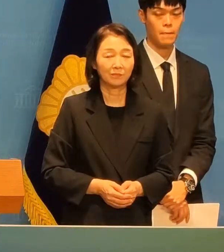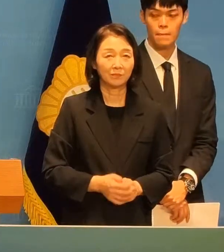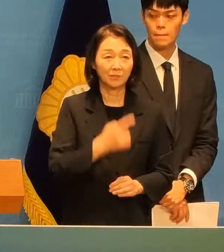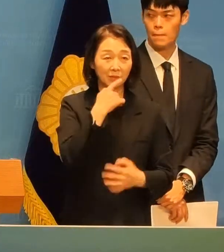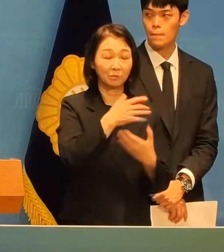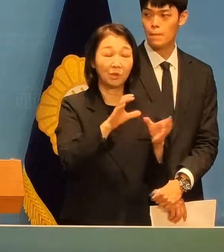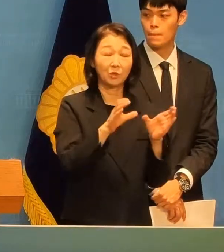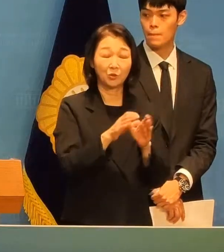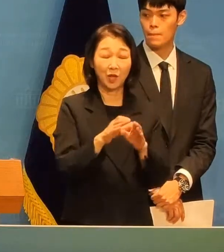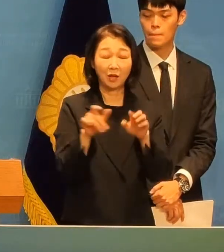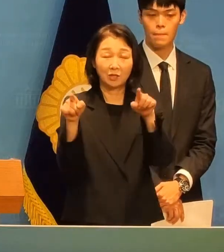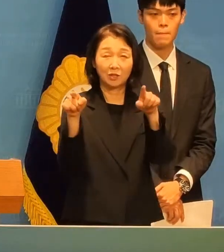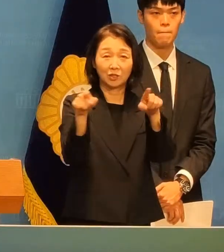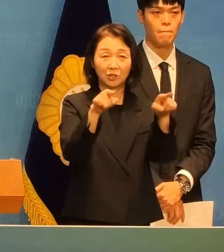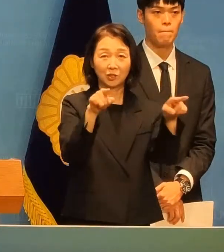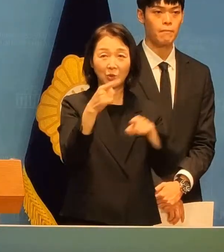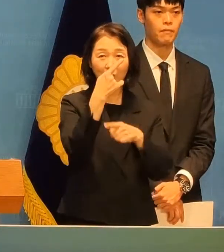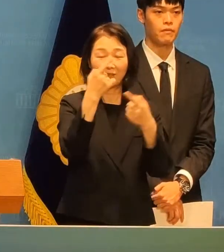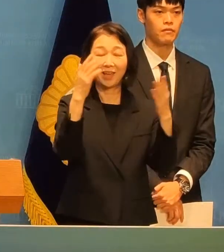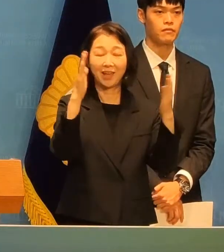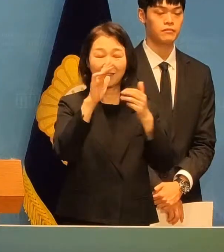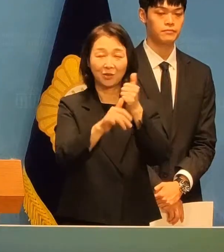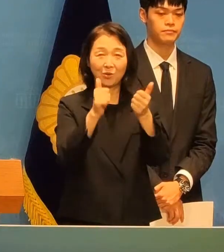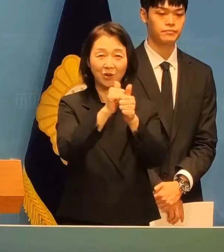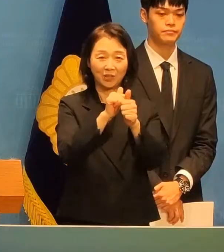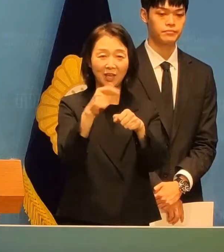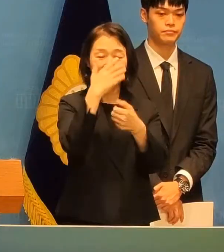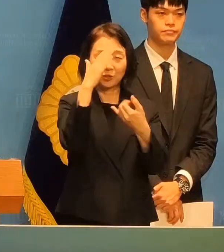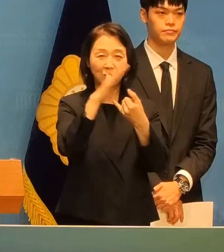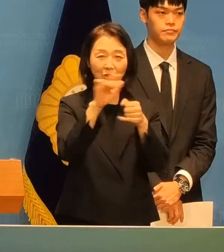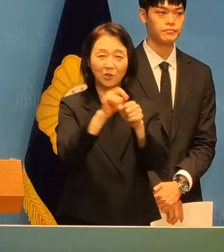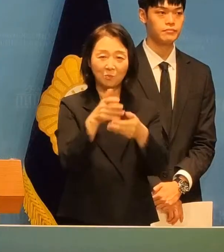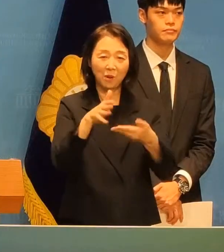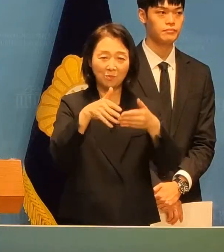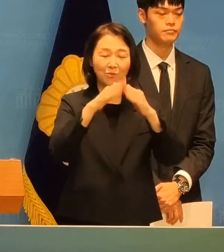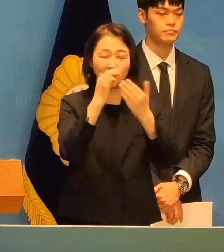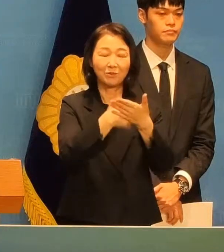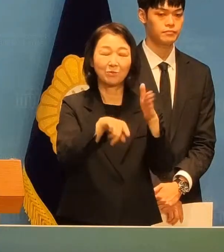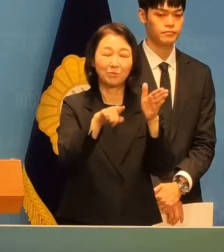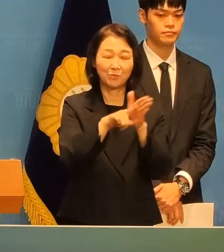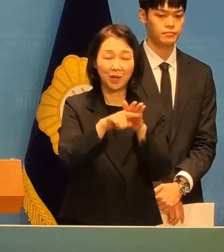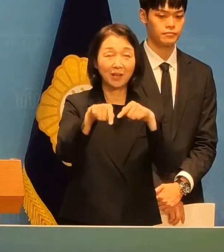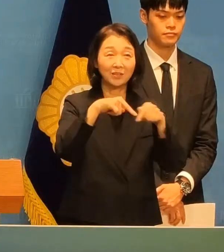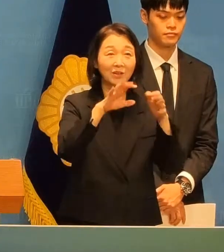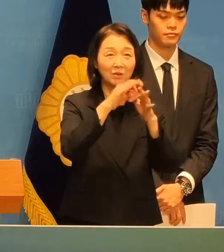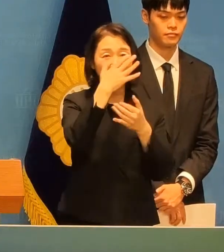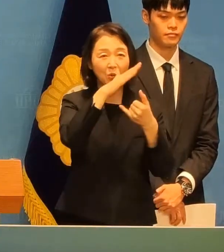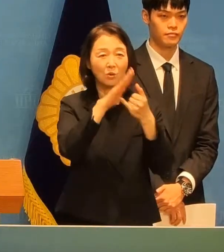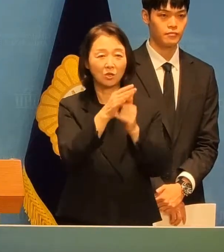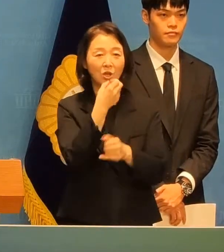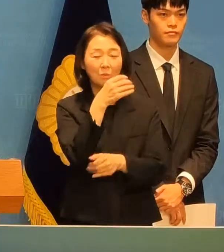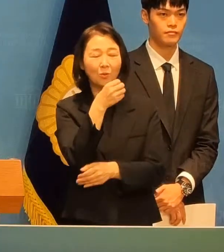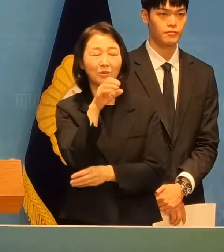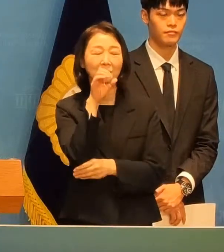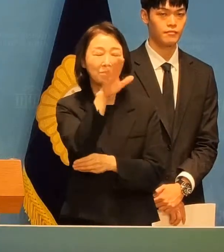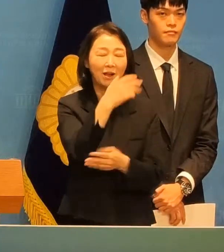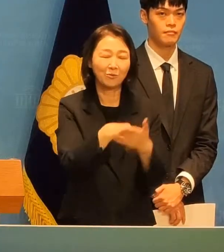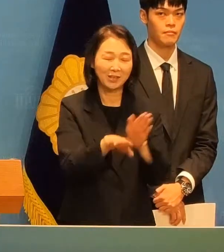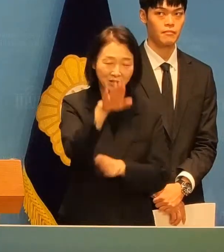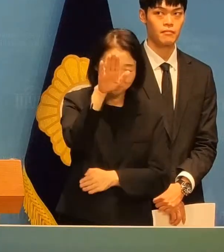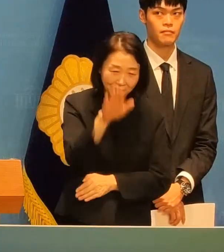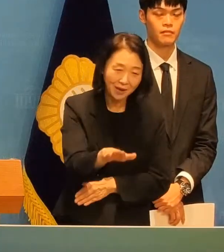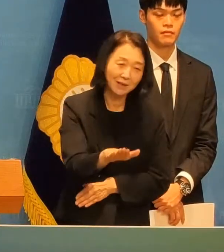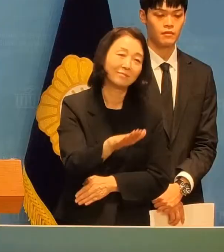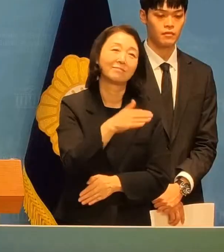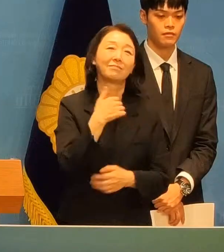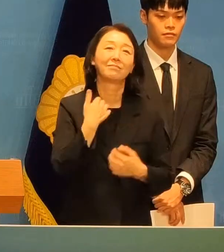더불어민주당 전국대학생위원회 청소년 특별분과의 출범을 통해 정치권을 향해 청소년의 목소리를 높이기 위한 첫 발걸음을 내디딜 수 있어 매우